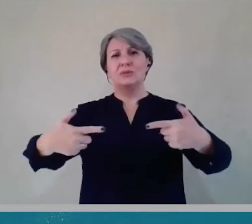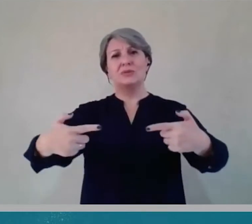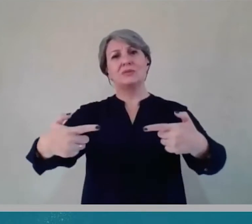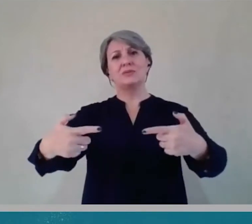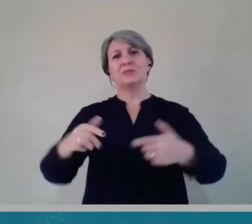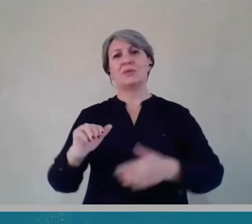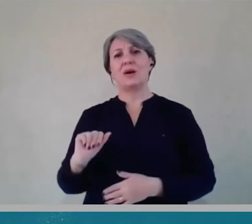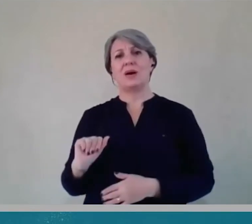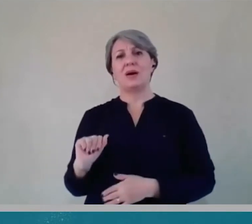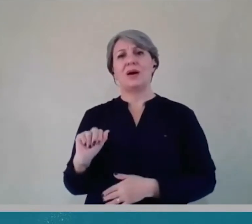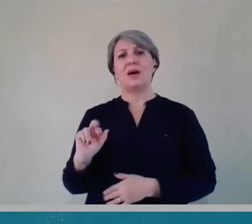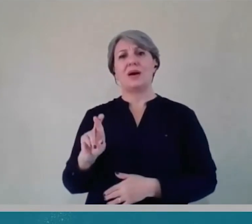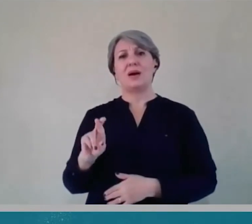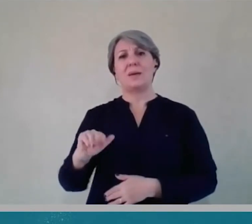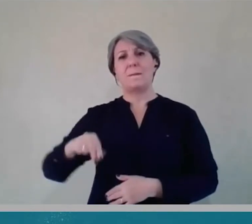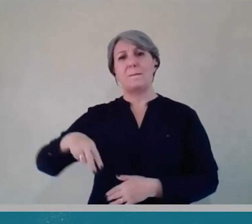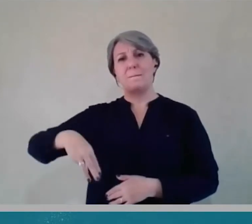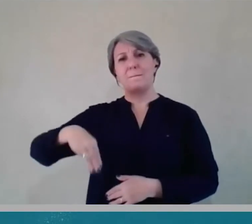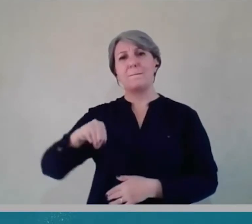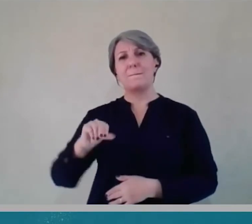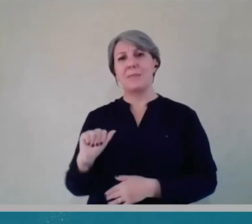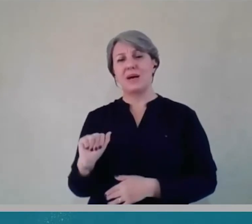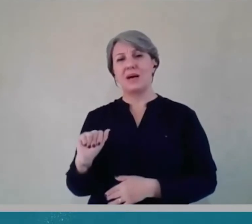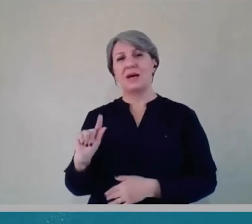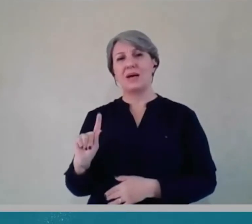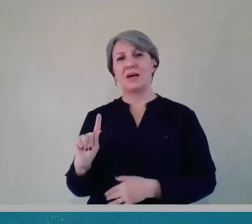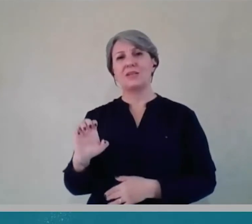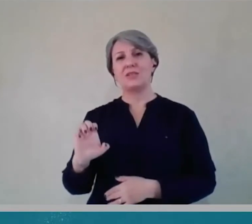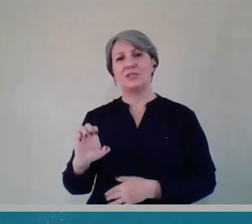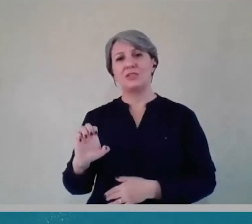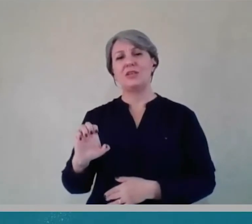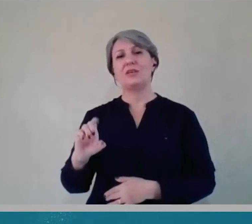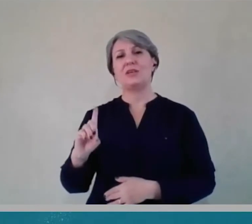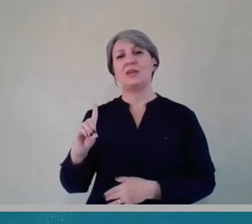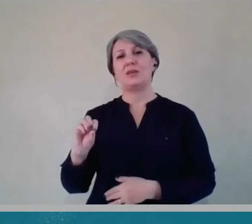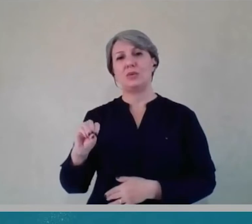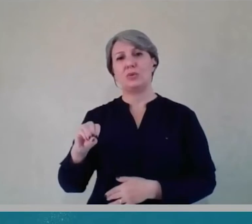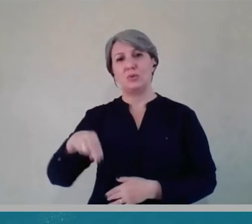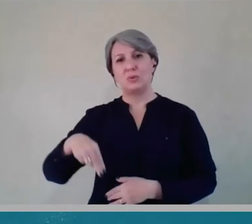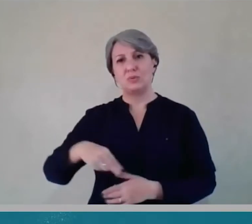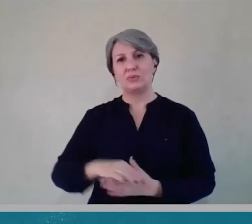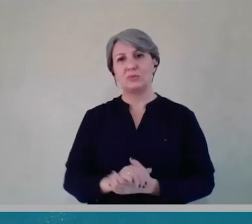14. E seguiram-no os exércitos que há no céu,